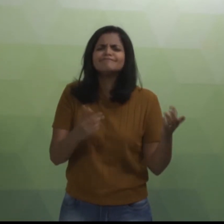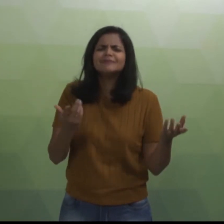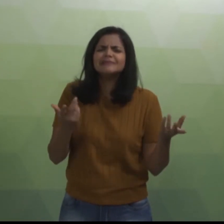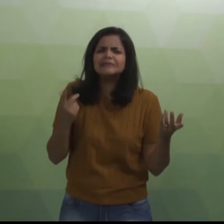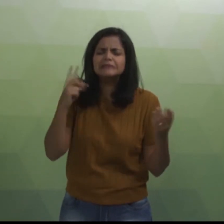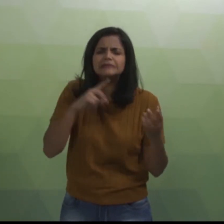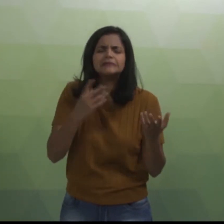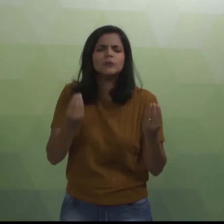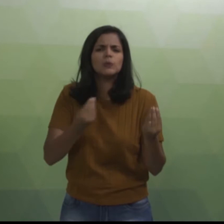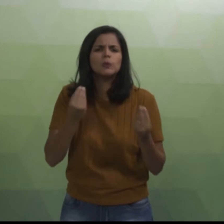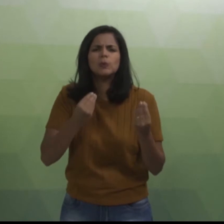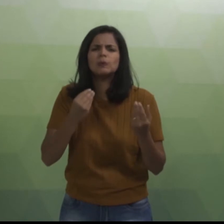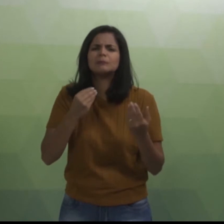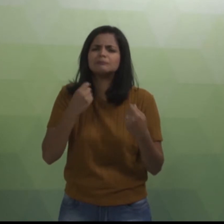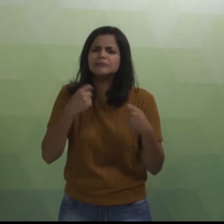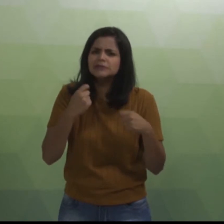Não, ele é inteligente, ele pode ajudar.